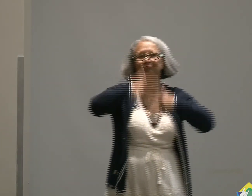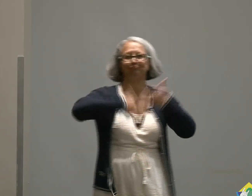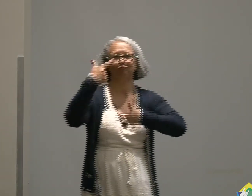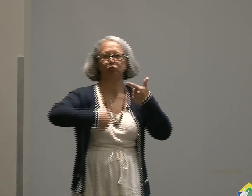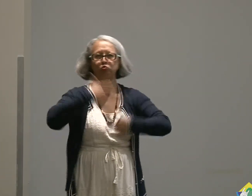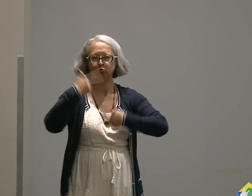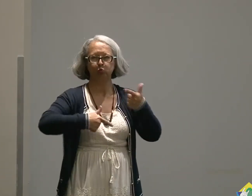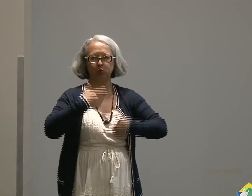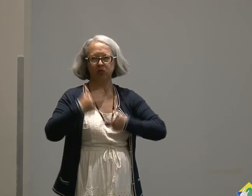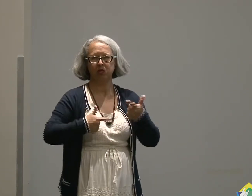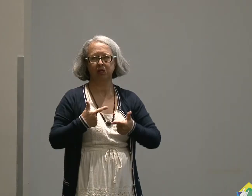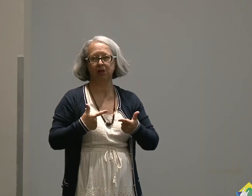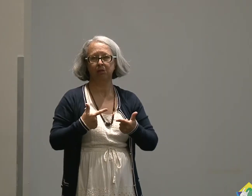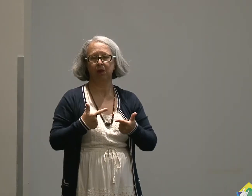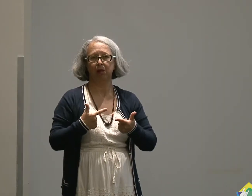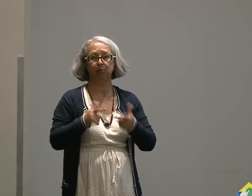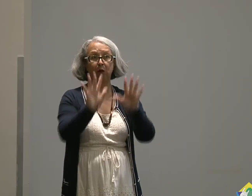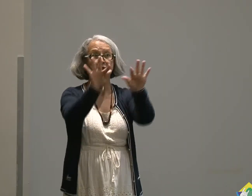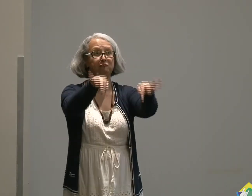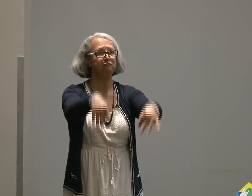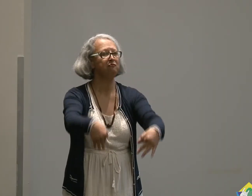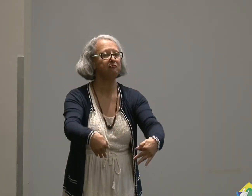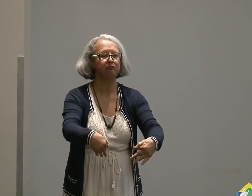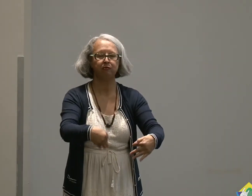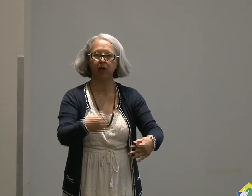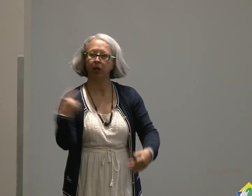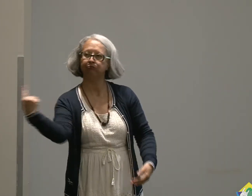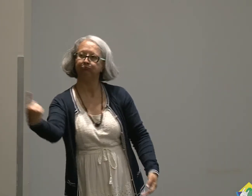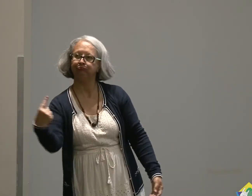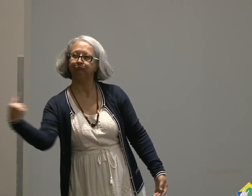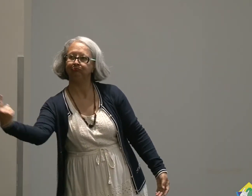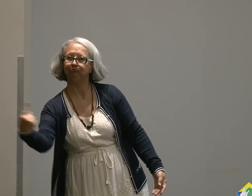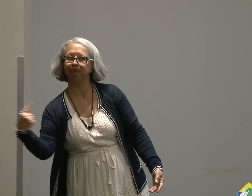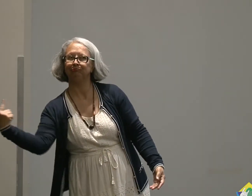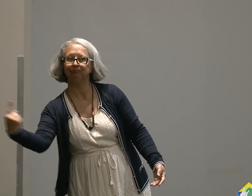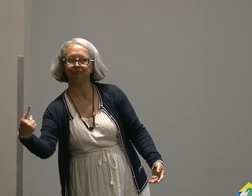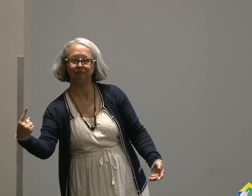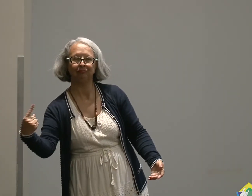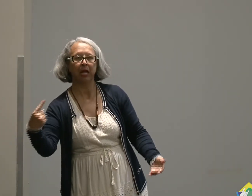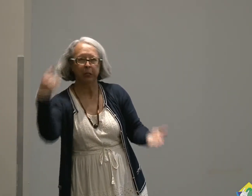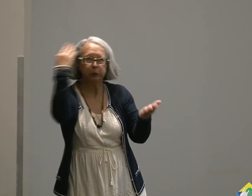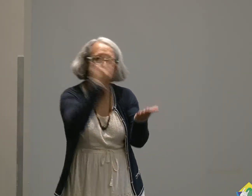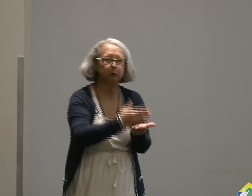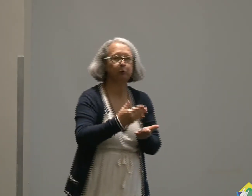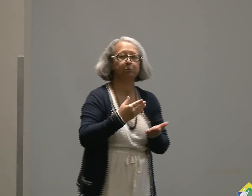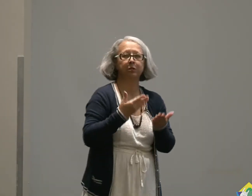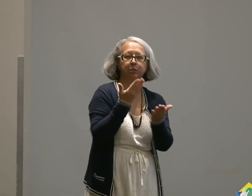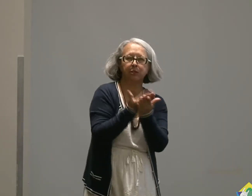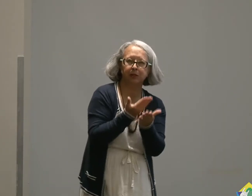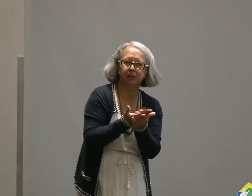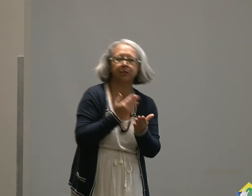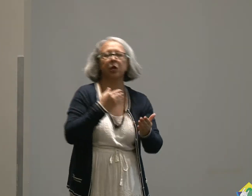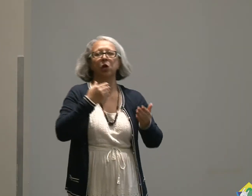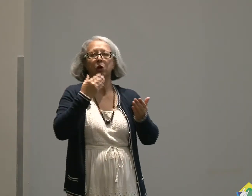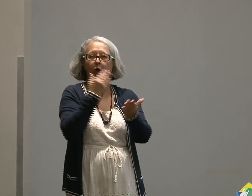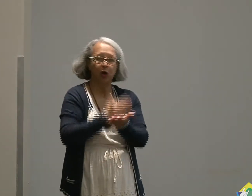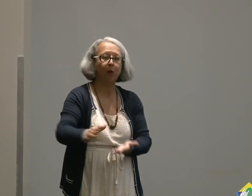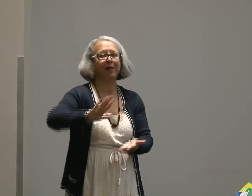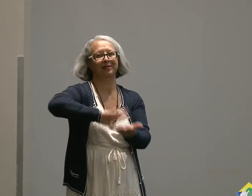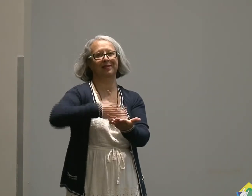E aí começa todo esse trabalho, que é o fim do isolamento dos índios surdos, que